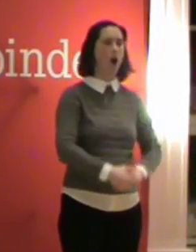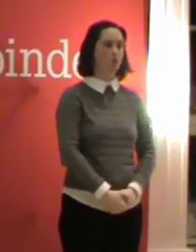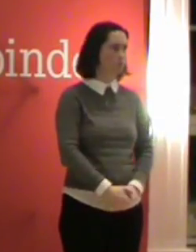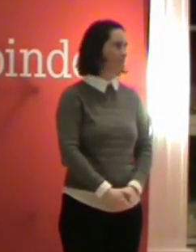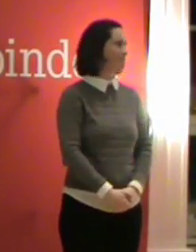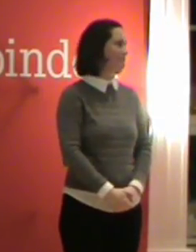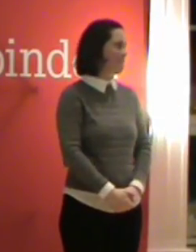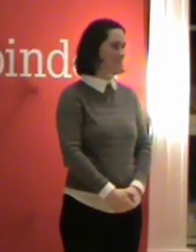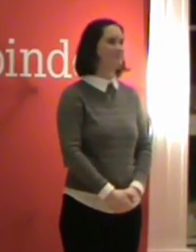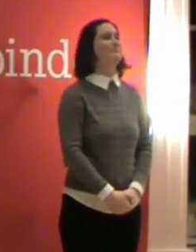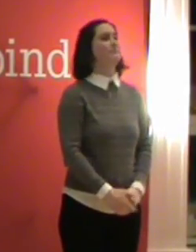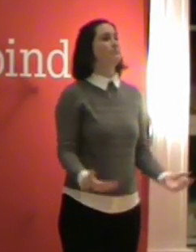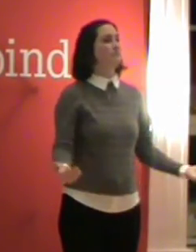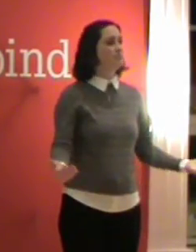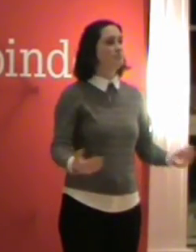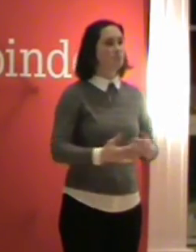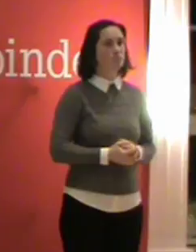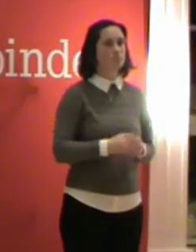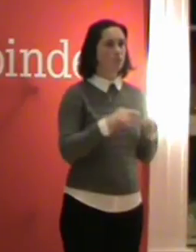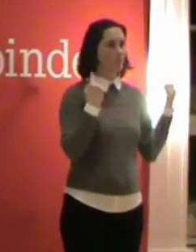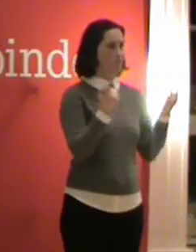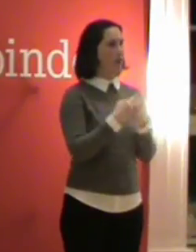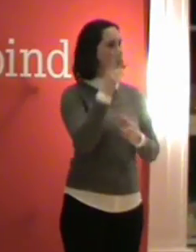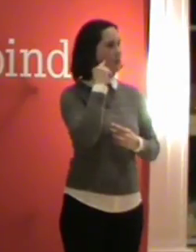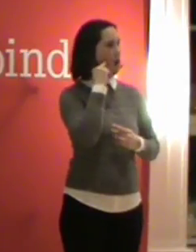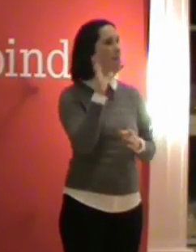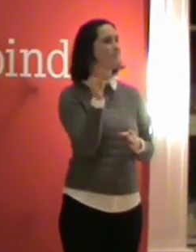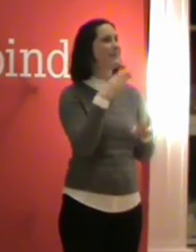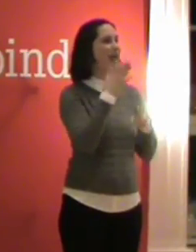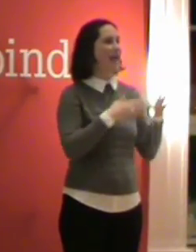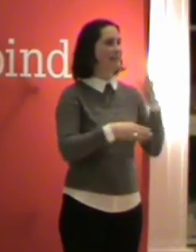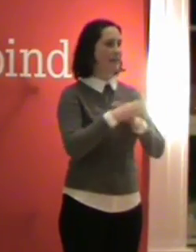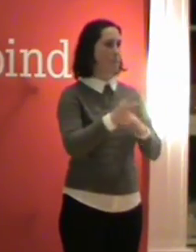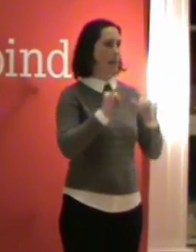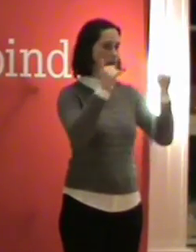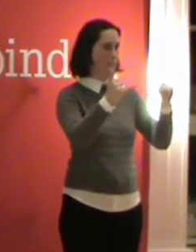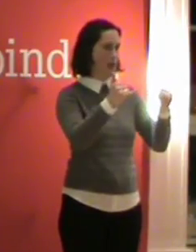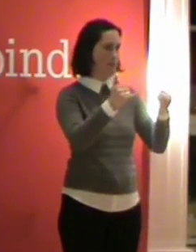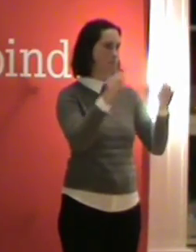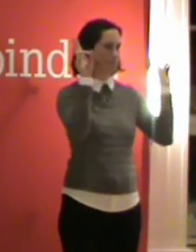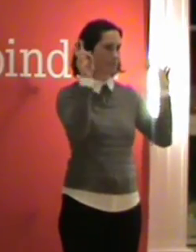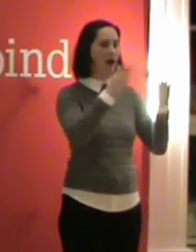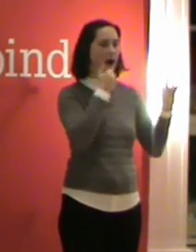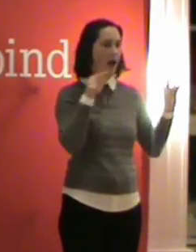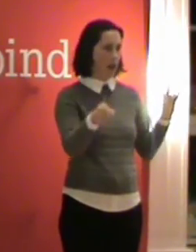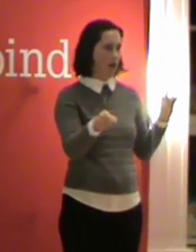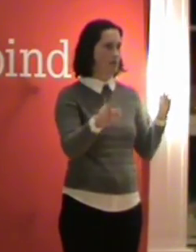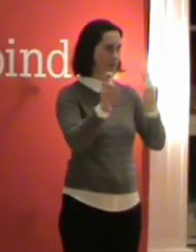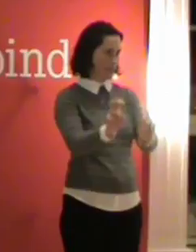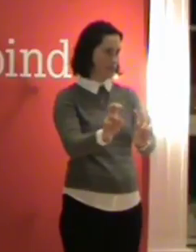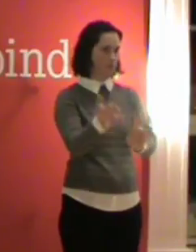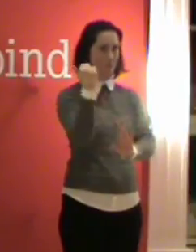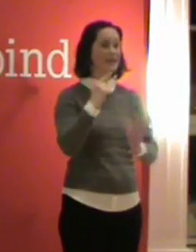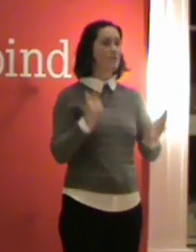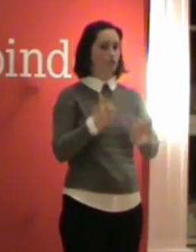schlecht. Also es ist, unser Verein heißt mit Handicap Leben, hat seinen Sitz in Halle, ist vor mittlerweile fast 7 Jahren